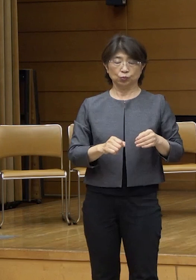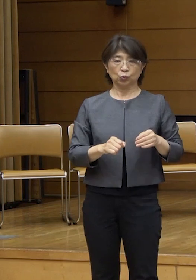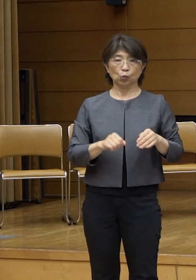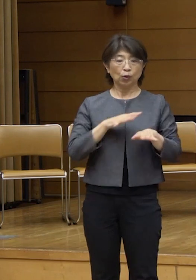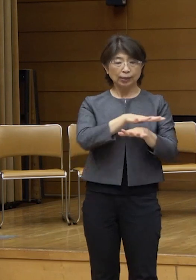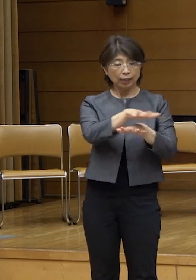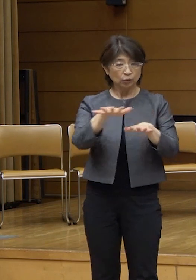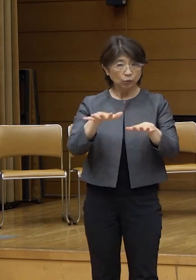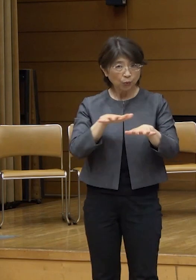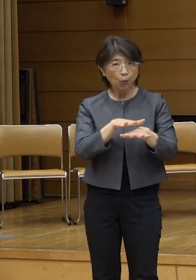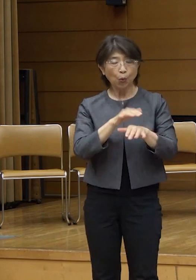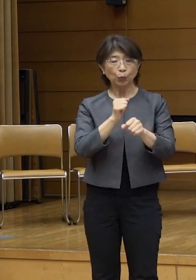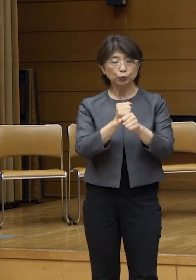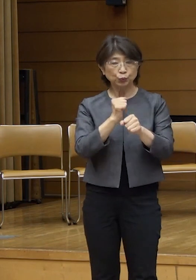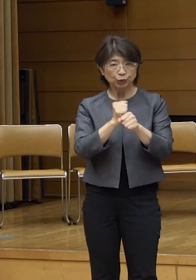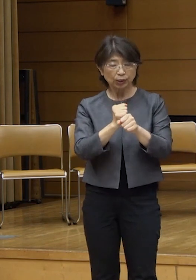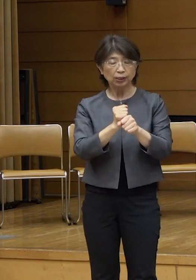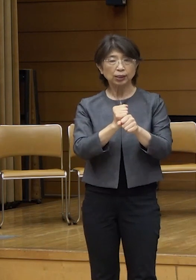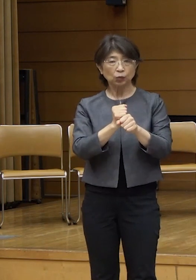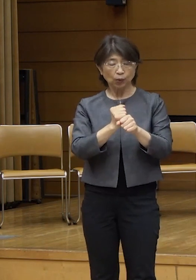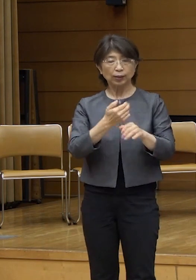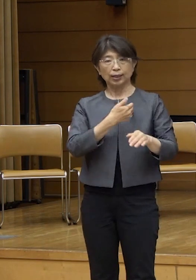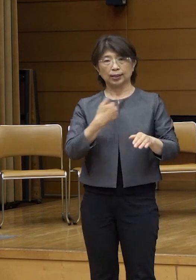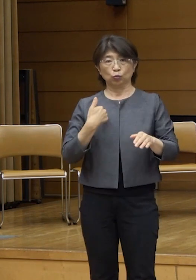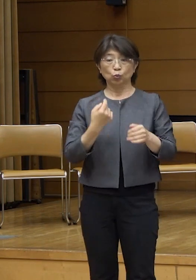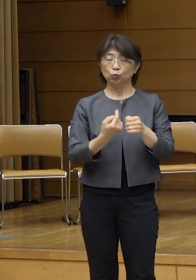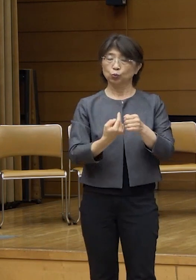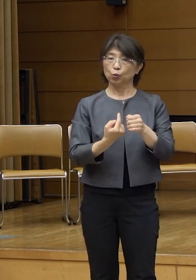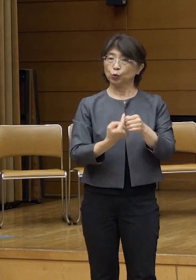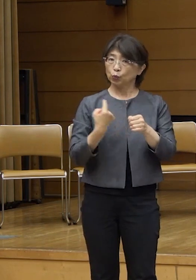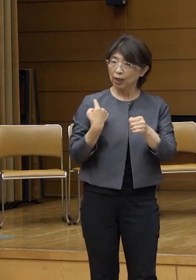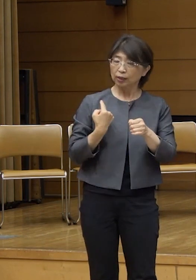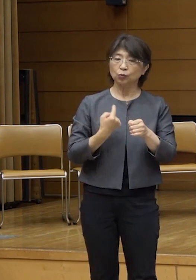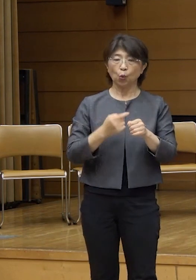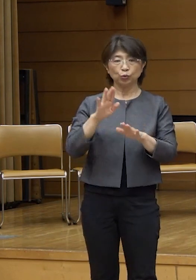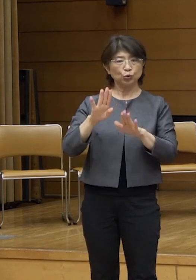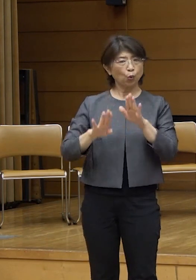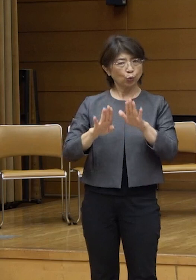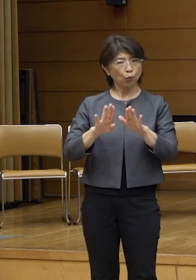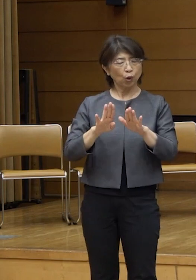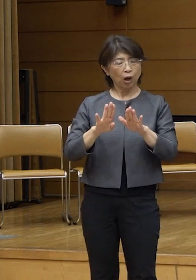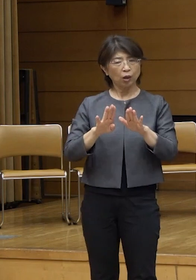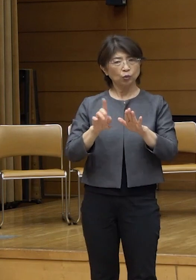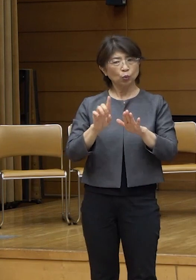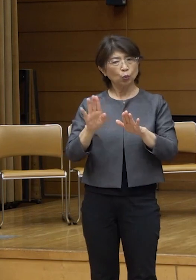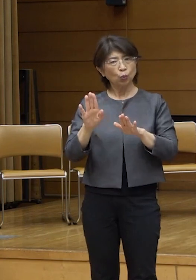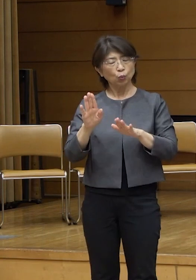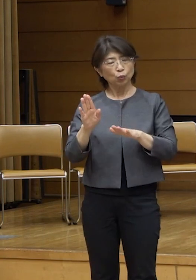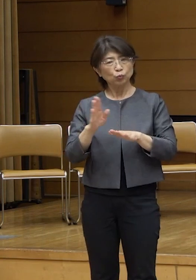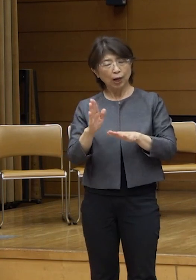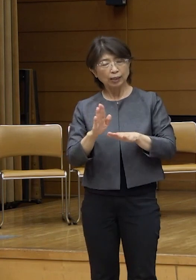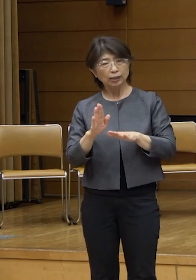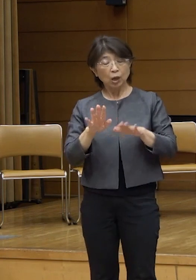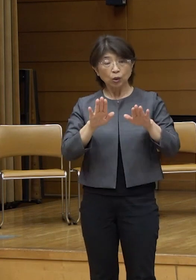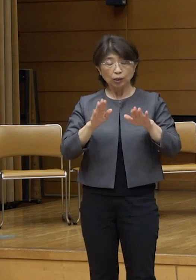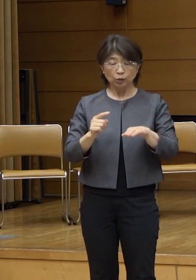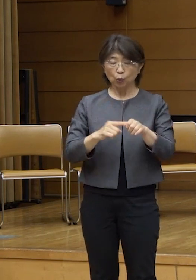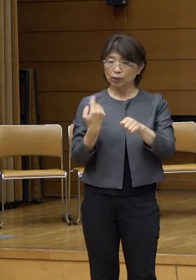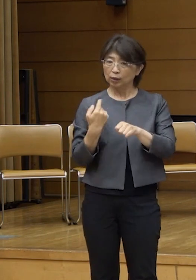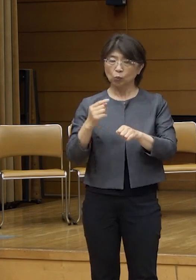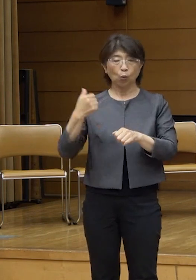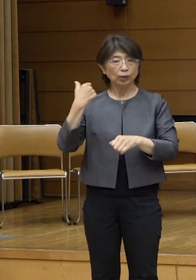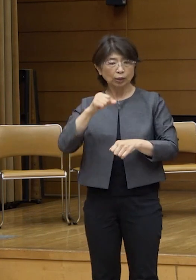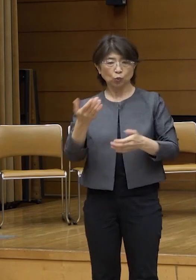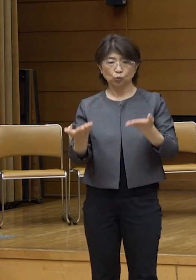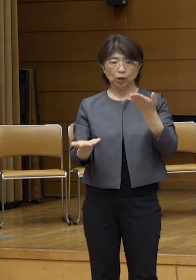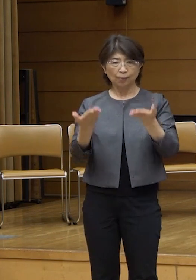能するというところではございません。で、去年の夏がどうかちょっと、どの程度になるかが今後分かりませんけれども、我々として